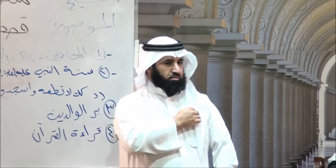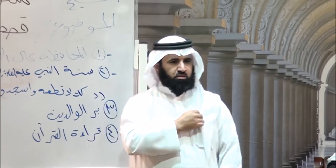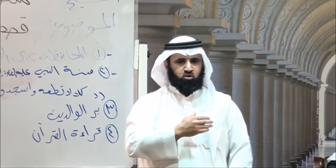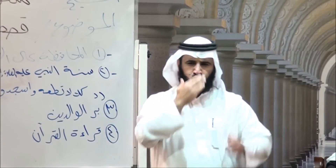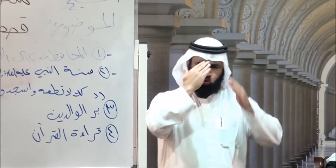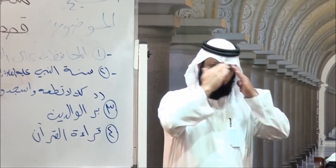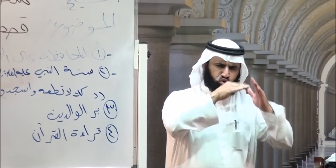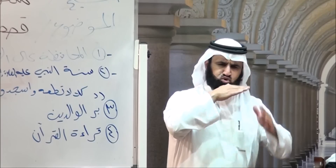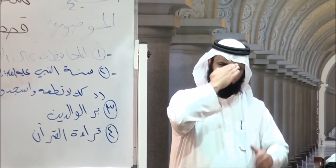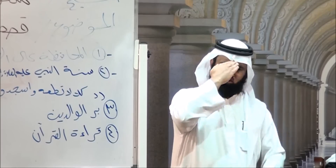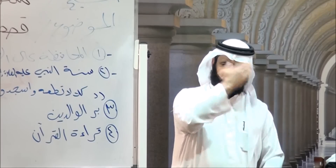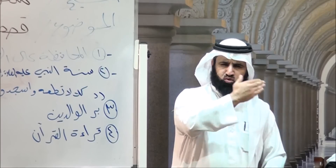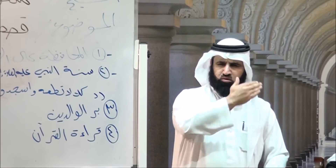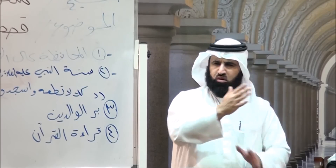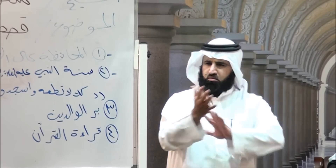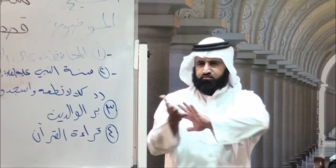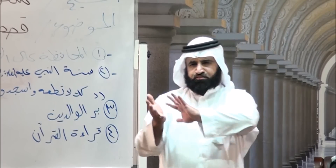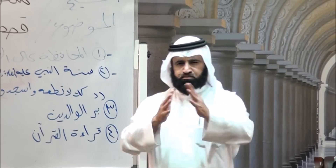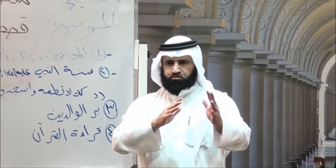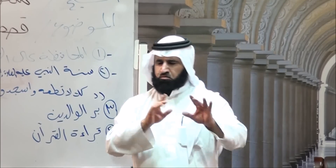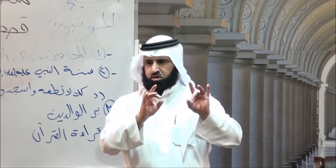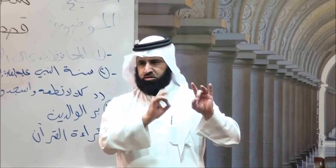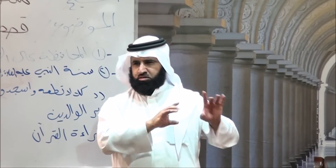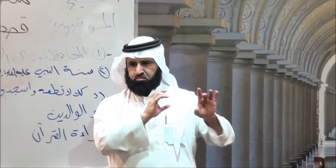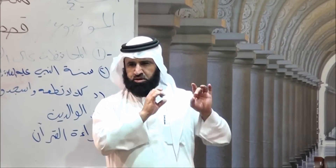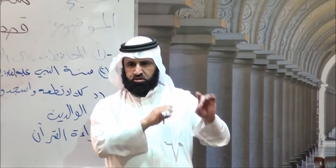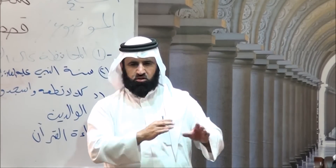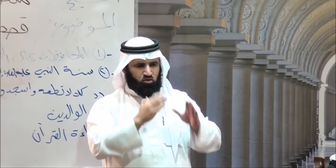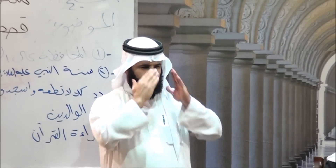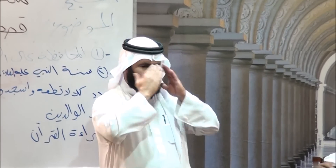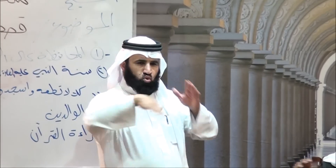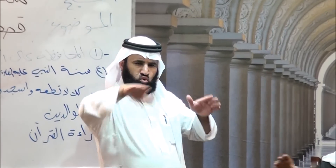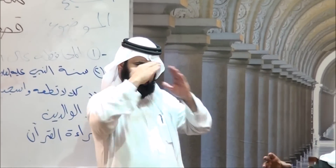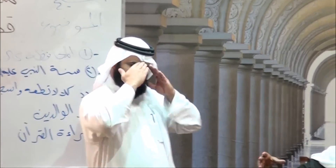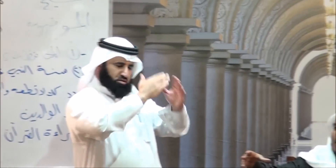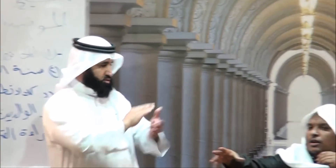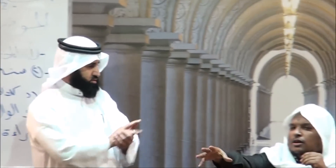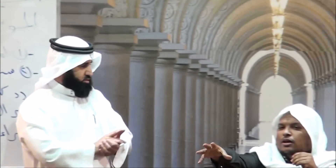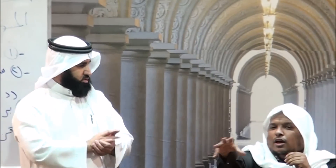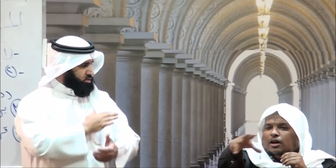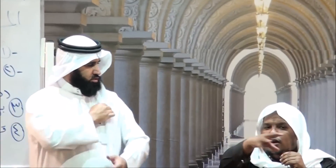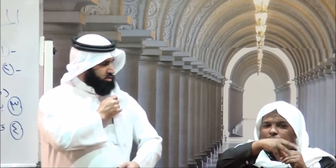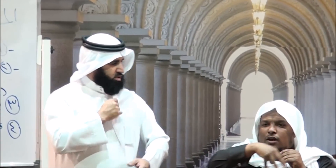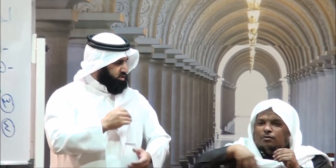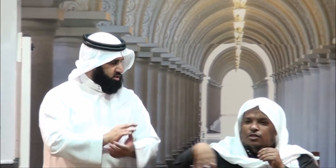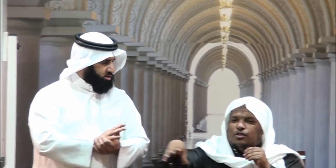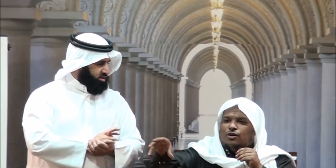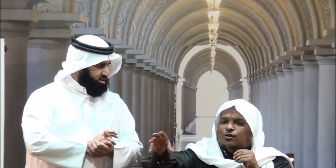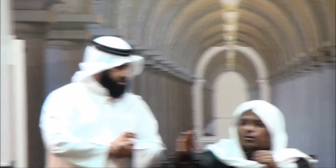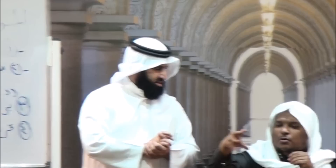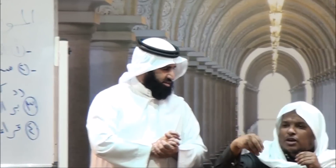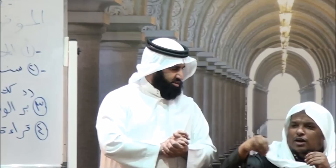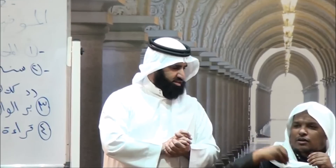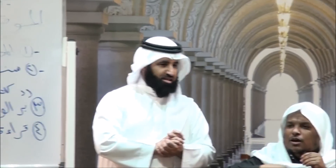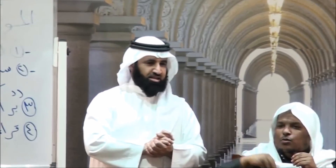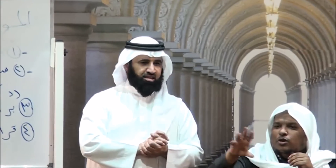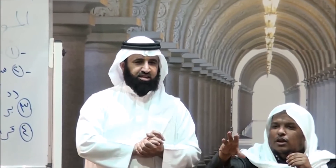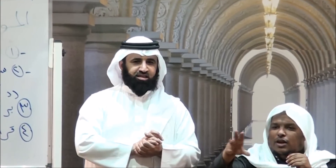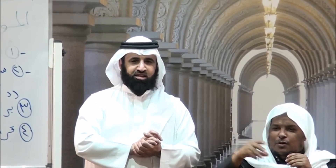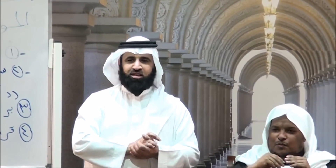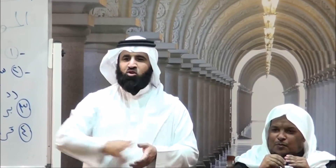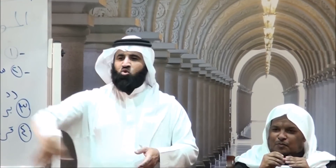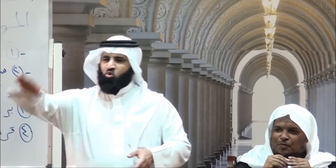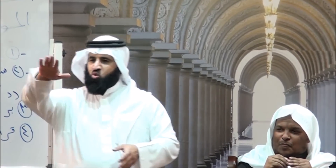جزاك الله خير ما شاء الله. شكرا جزاك الله. قل طبعا انا امثلكم جميعا